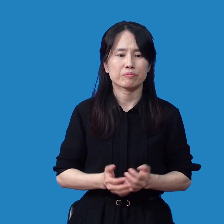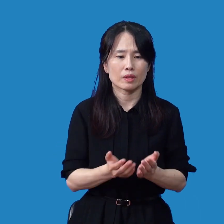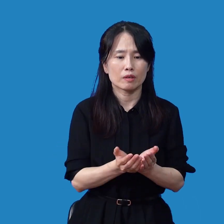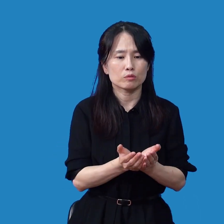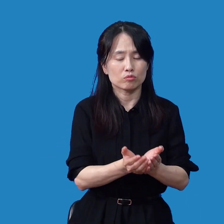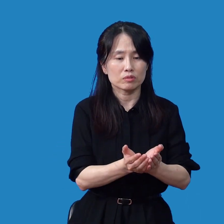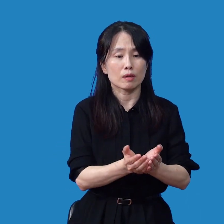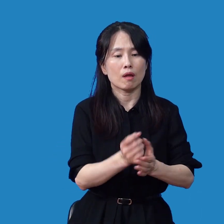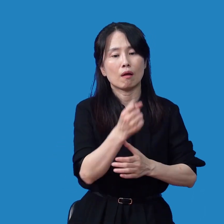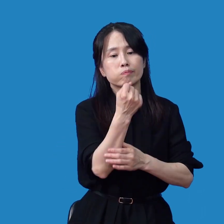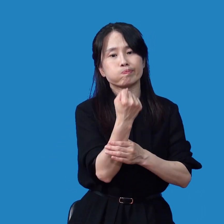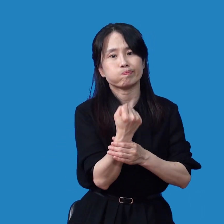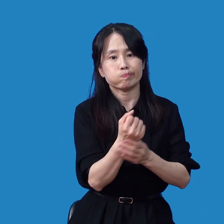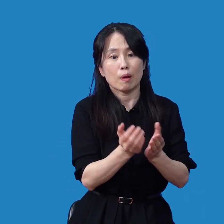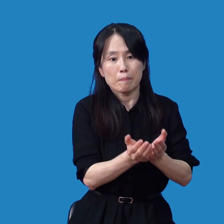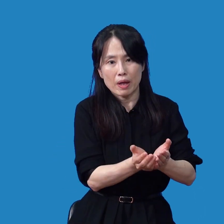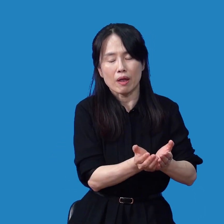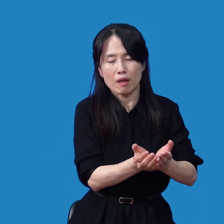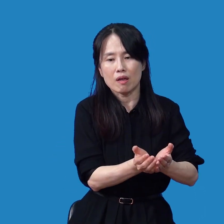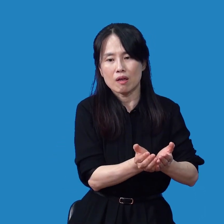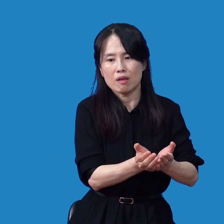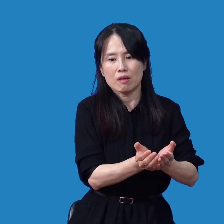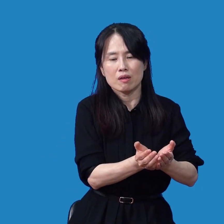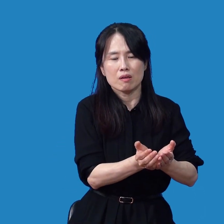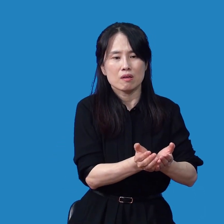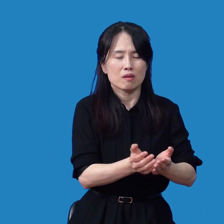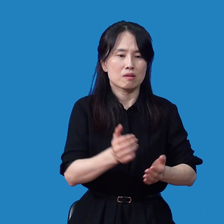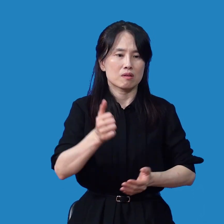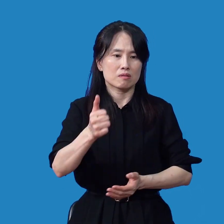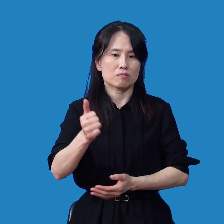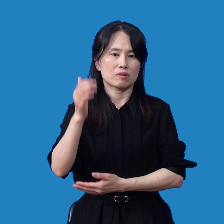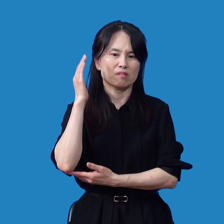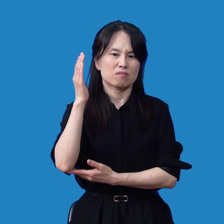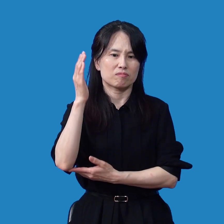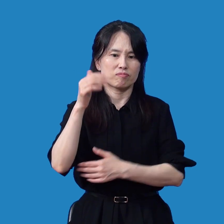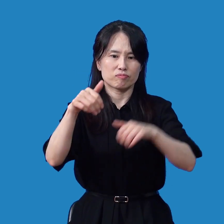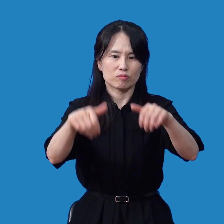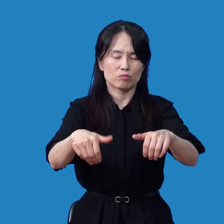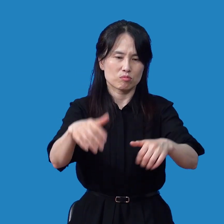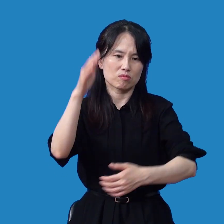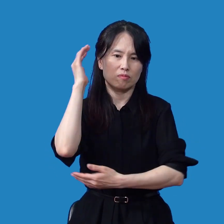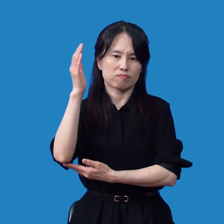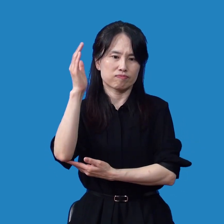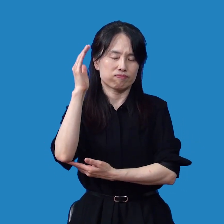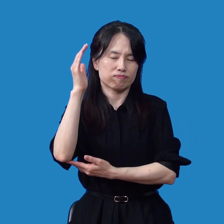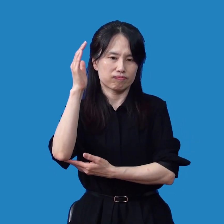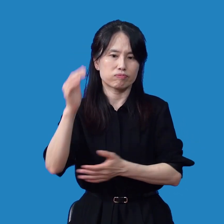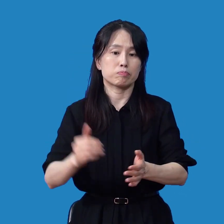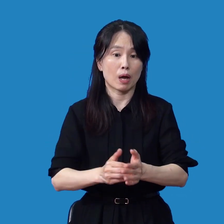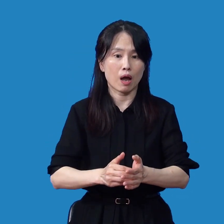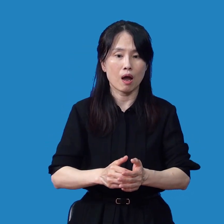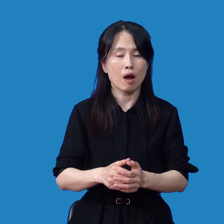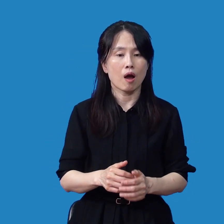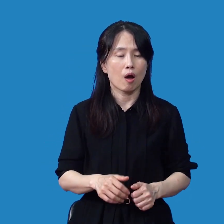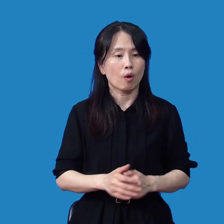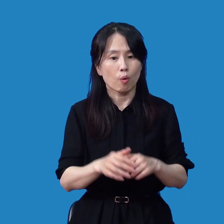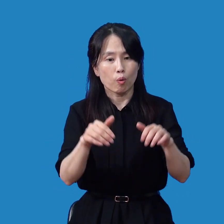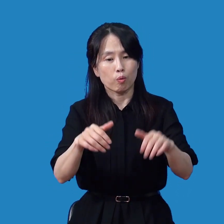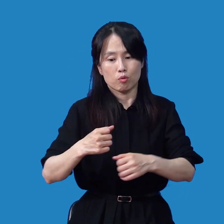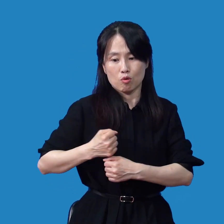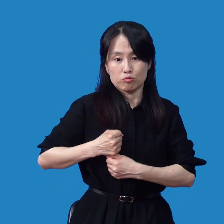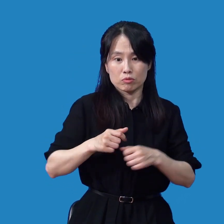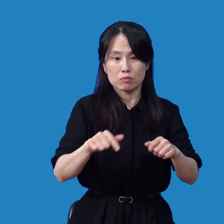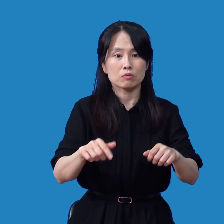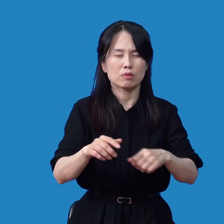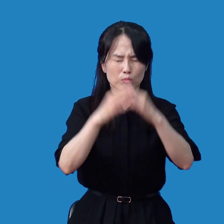짧지만 강력한 그 메시지에 부하들 가슴이 뜨거워졌습니다. 사기가 충천해졌습니다.